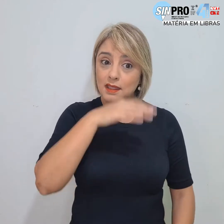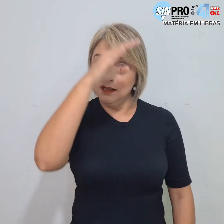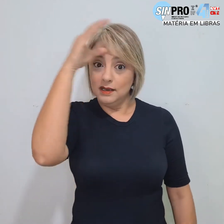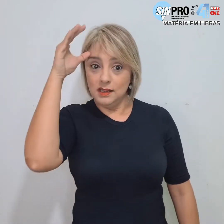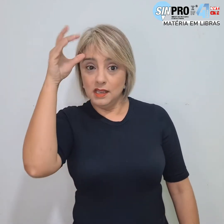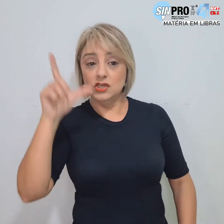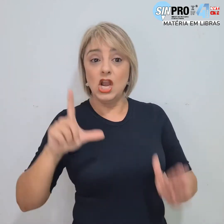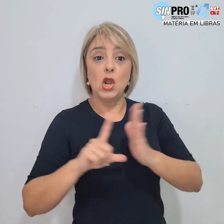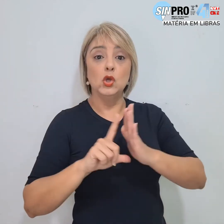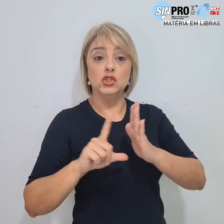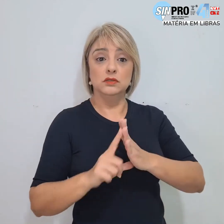é o comércio.